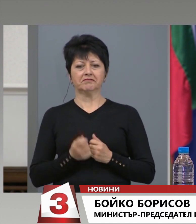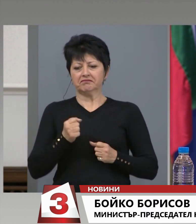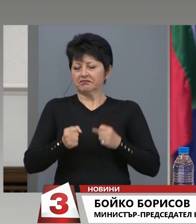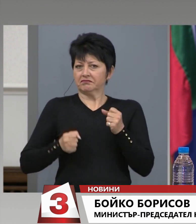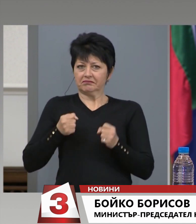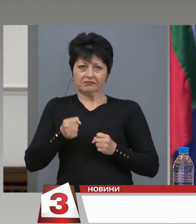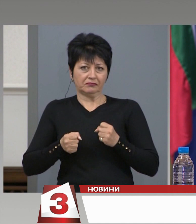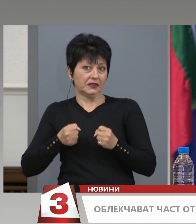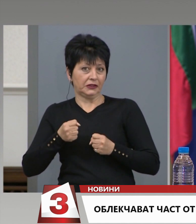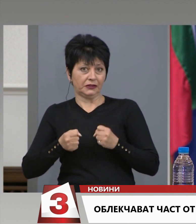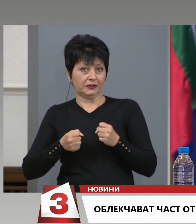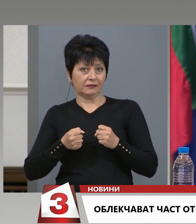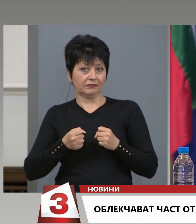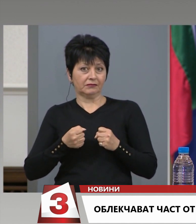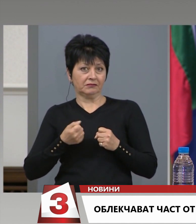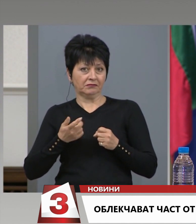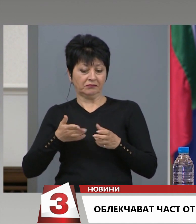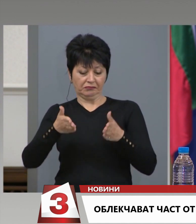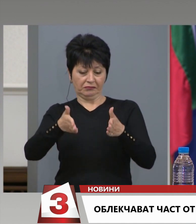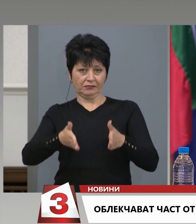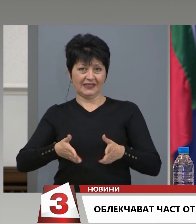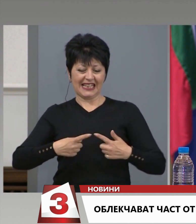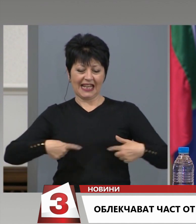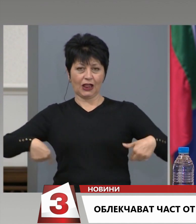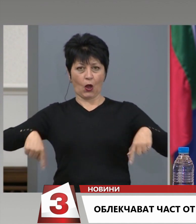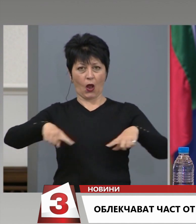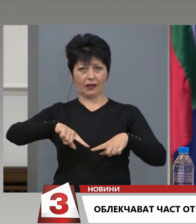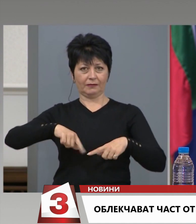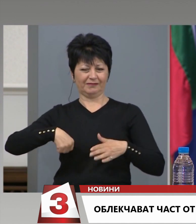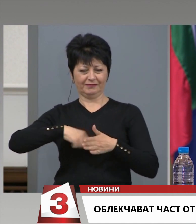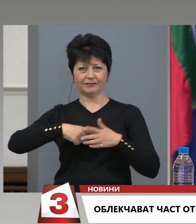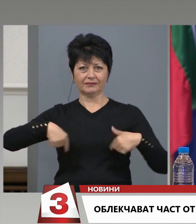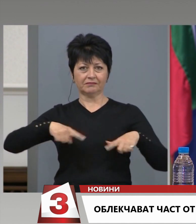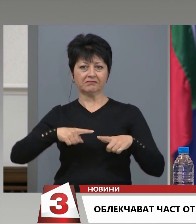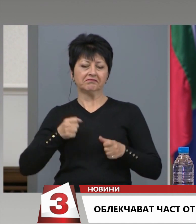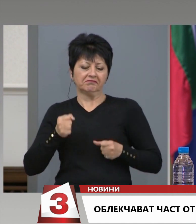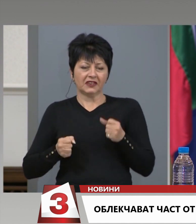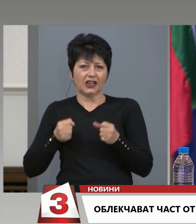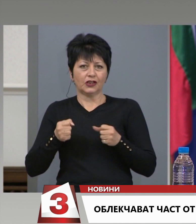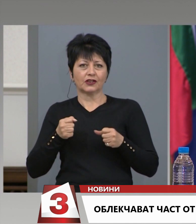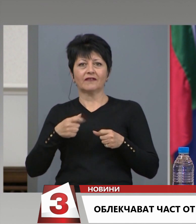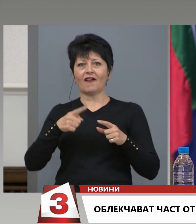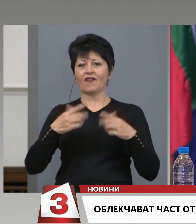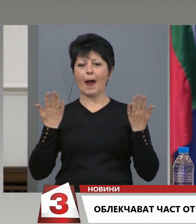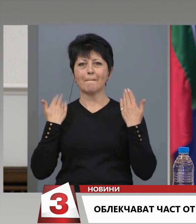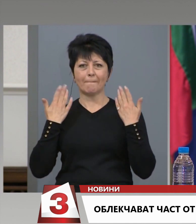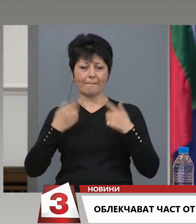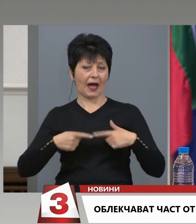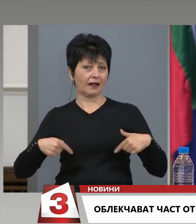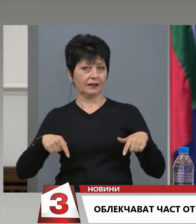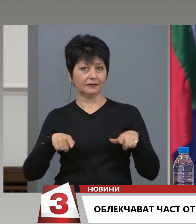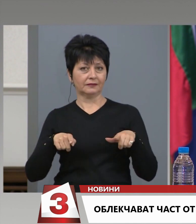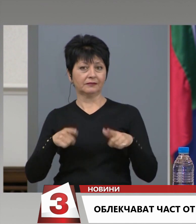да тичат по пистата на стадиона, да тичат в парка. Мисля, че